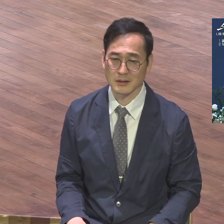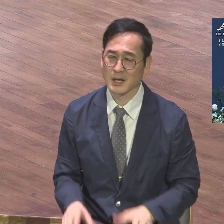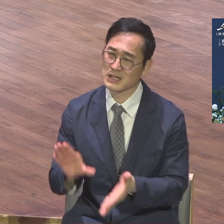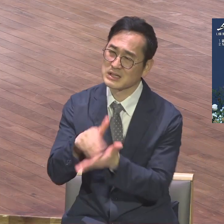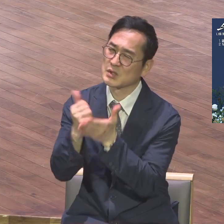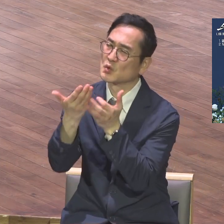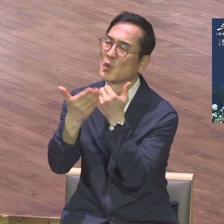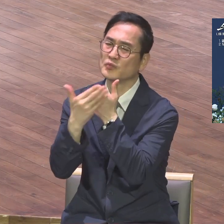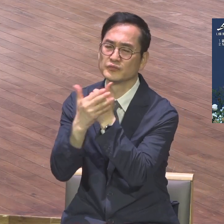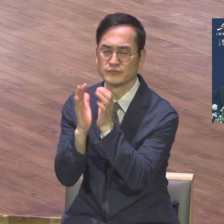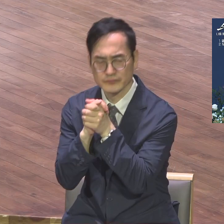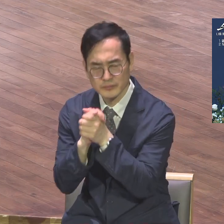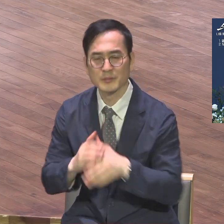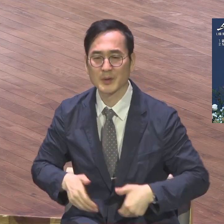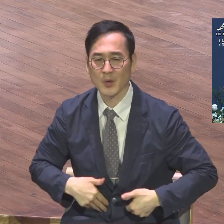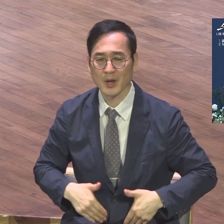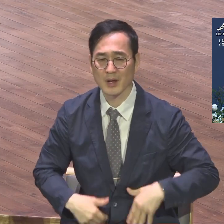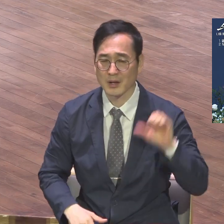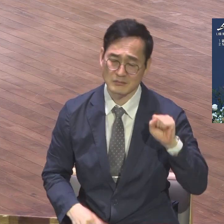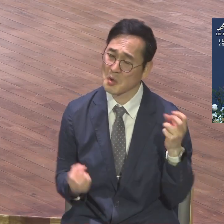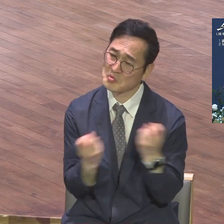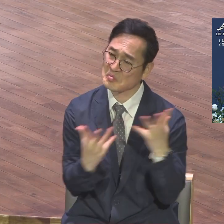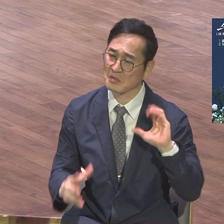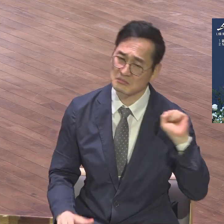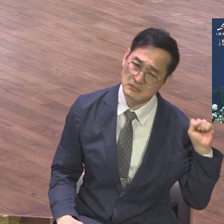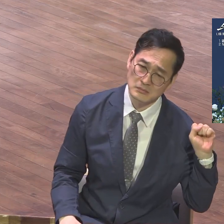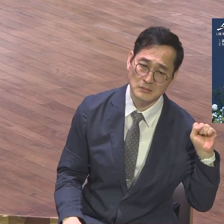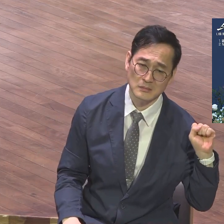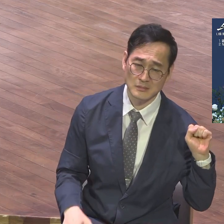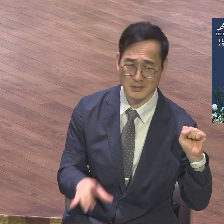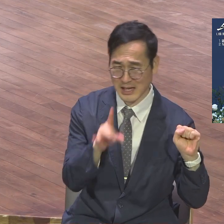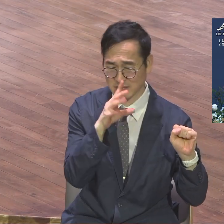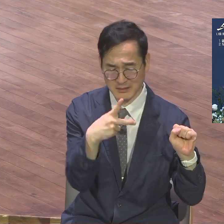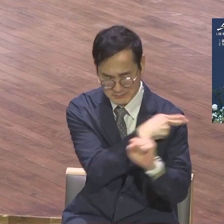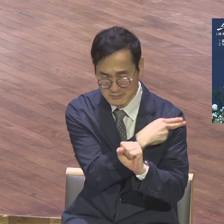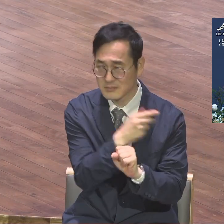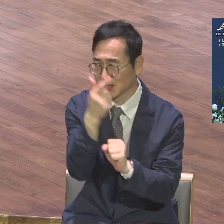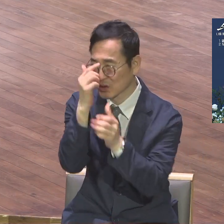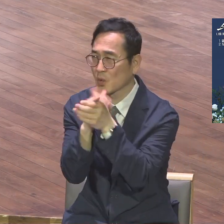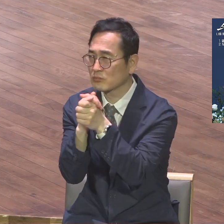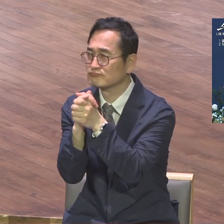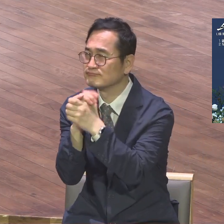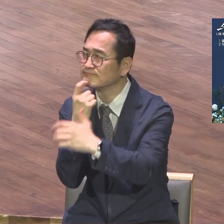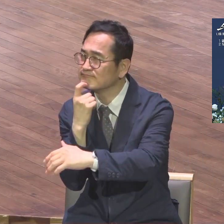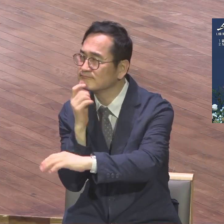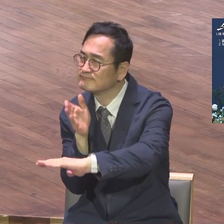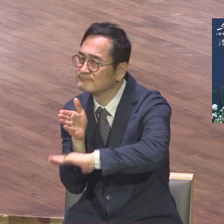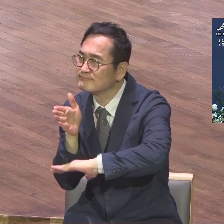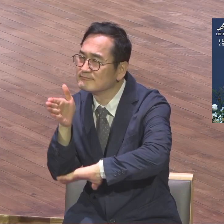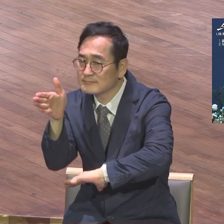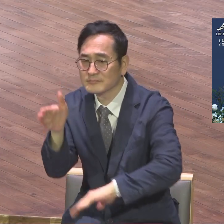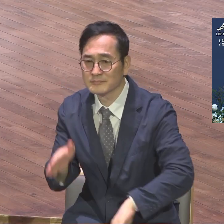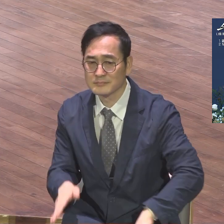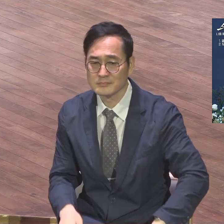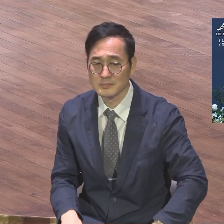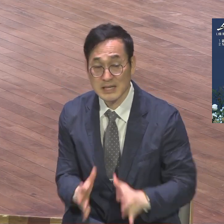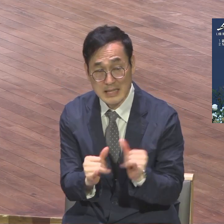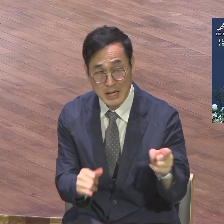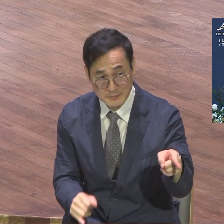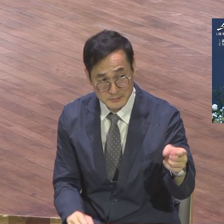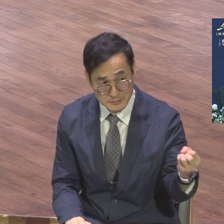필요합니다. 그래서 복음이 필요하다고요. 그리스도를 향하여 그리스도만 바라보시 바랍니다. 사람 보지